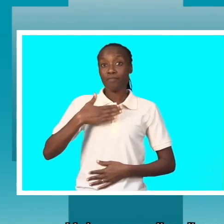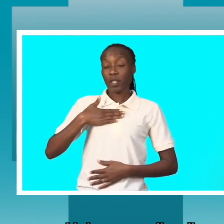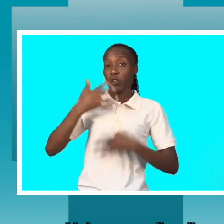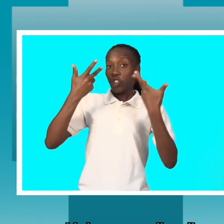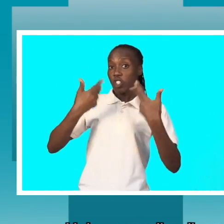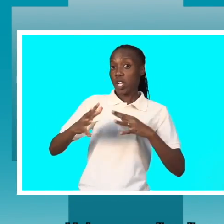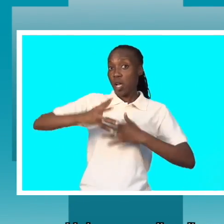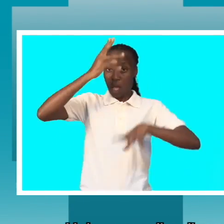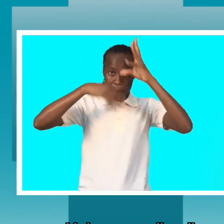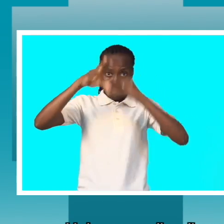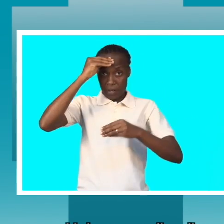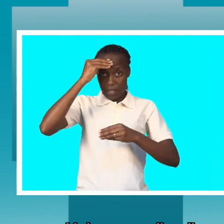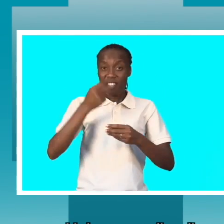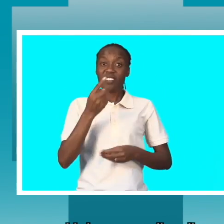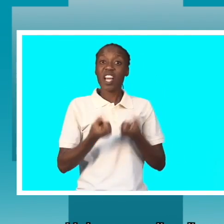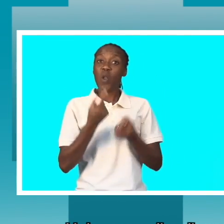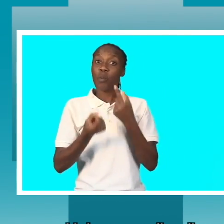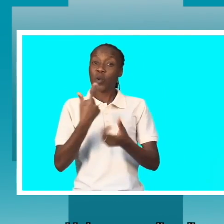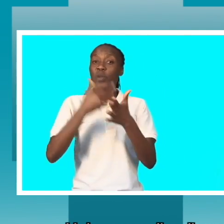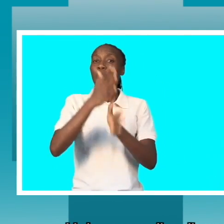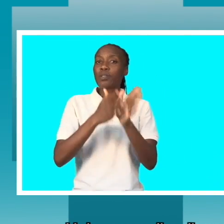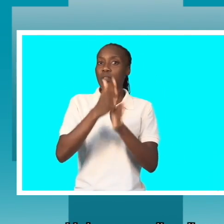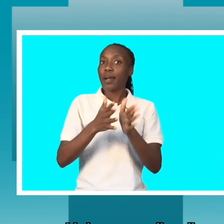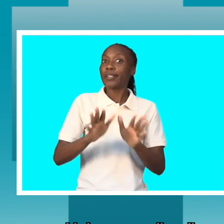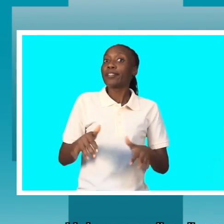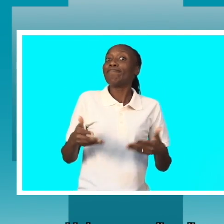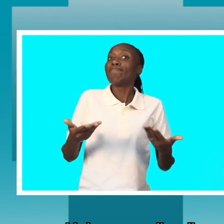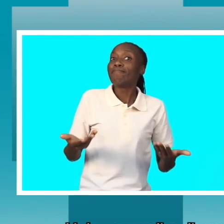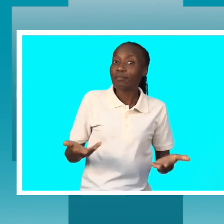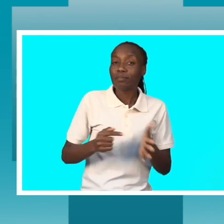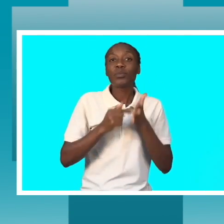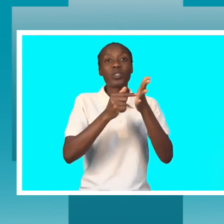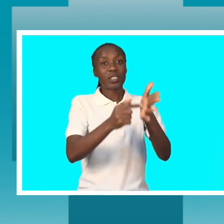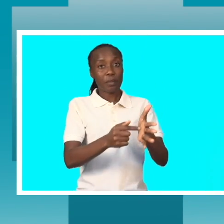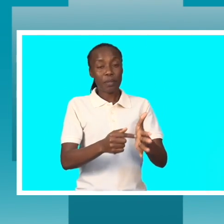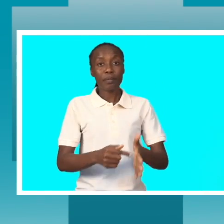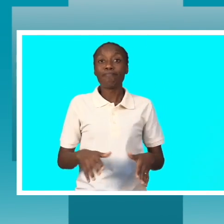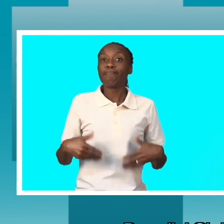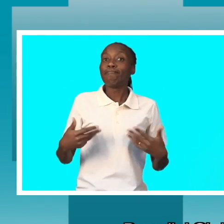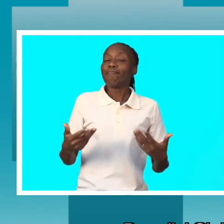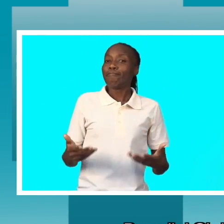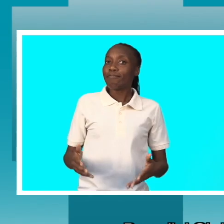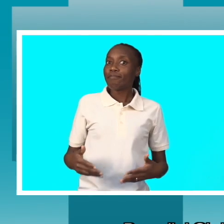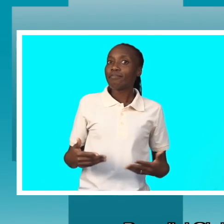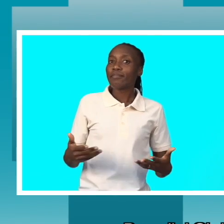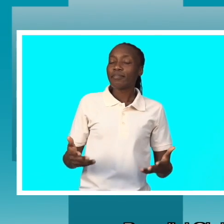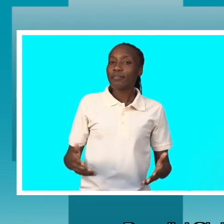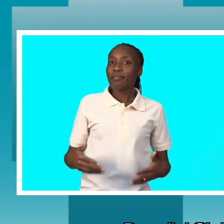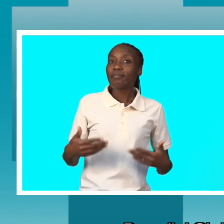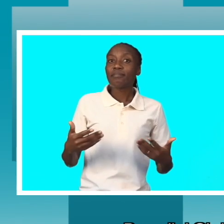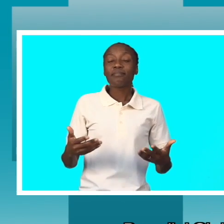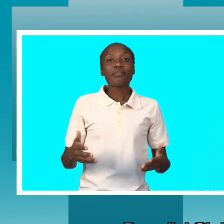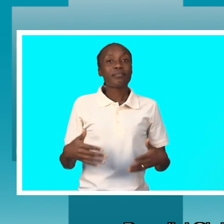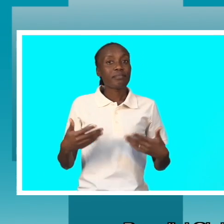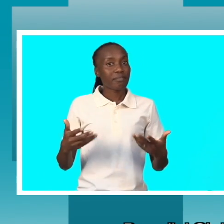Hoje eu aprendi a dizer algumas coisas em línguas de sinais. Por exemplo, bom dia.